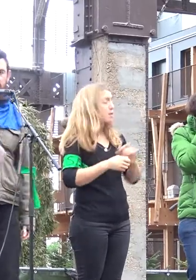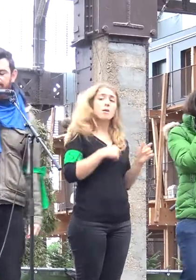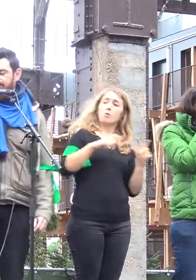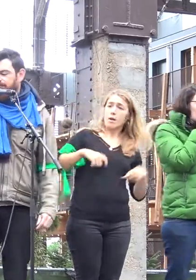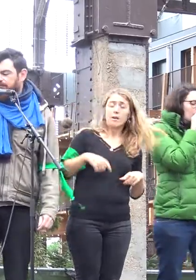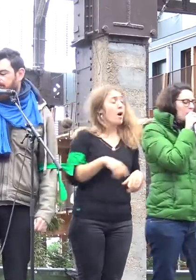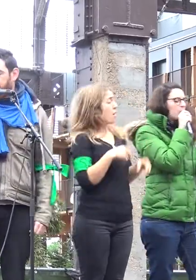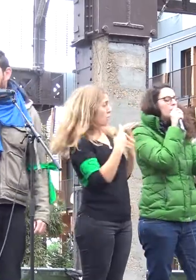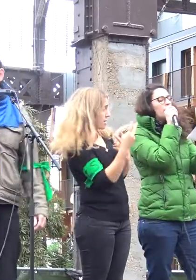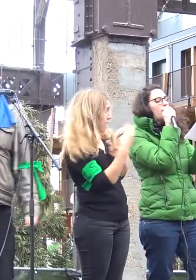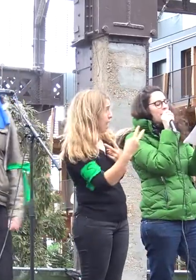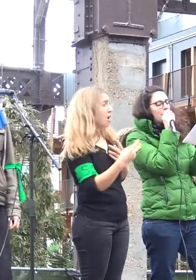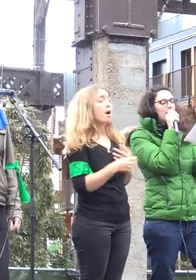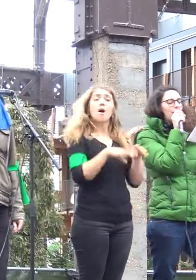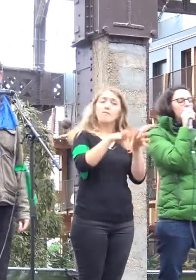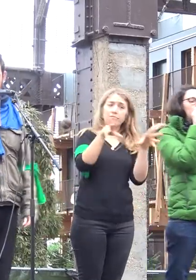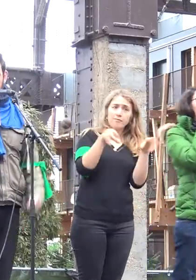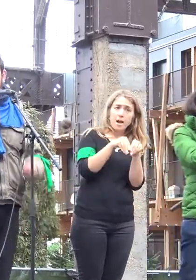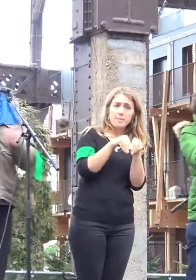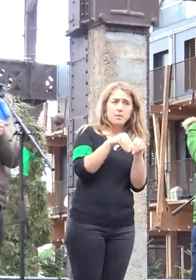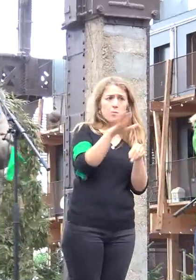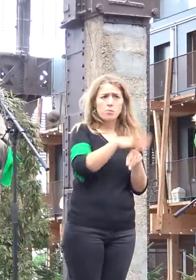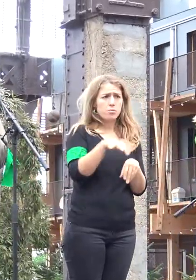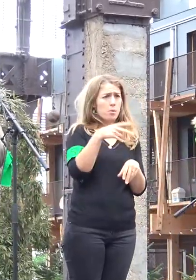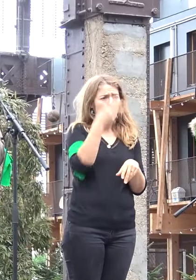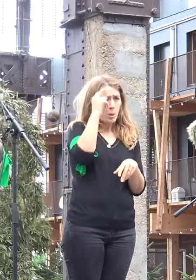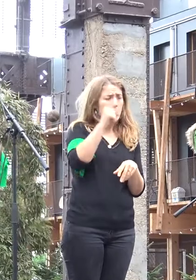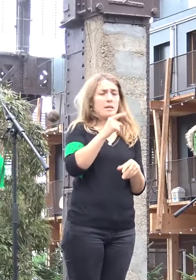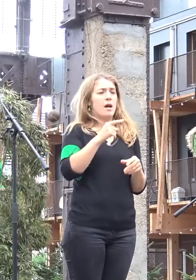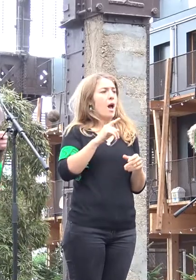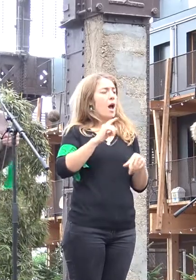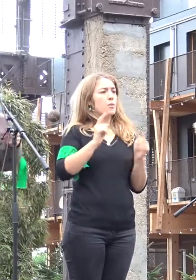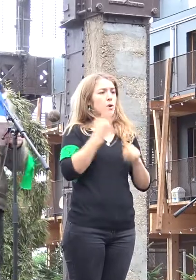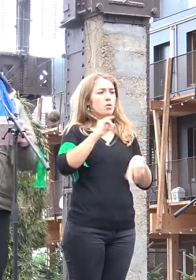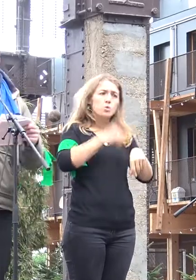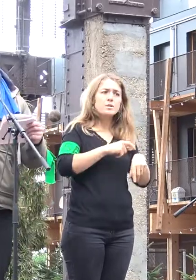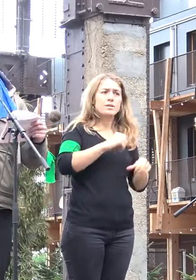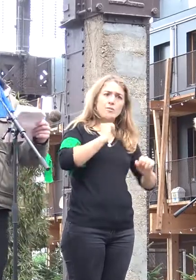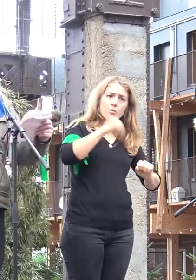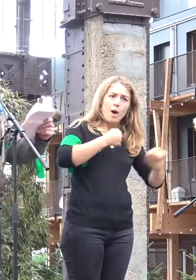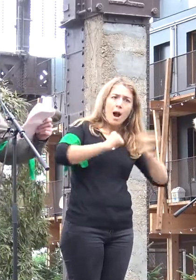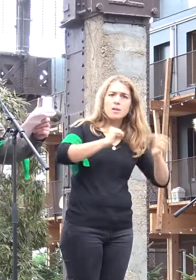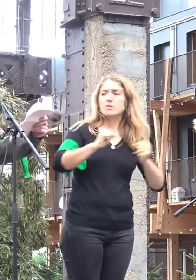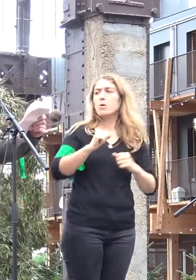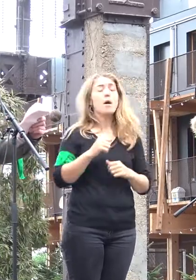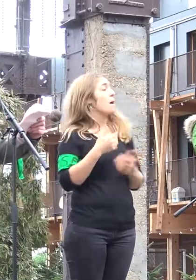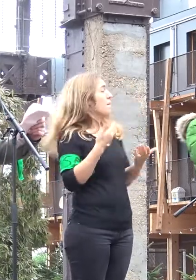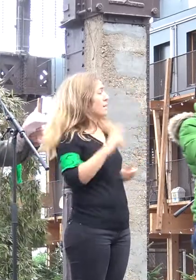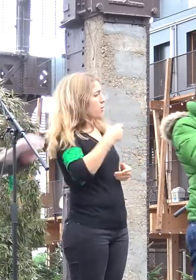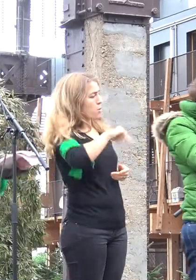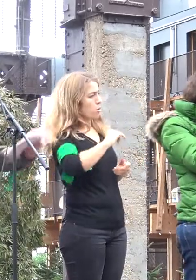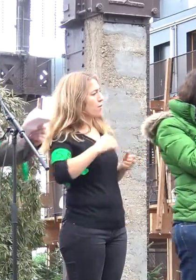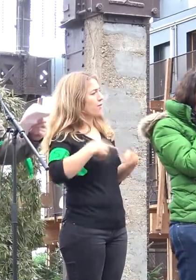nos voisins, pour que notre famille, qui n'ont toujours pas compris que c'est maintenant qu'il faut agir, maintenant qu'il faut décider de vivre